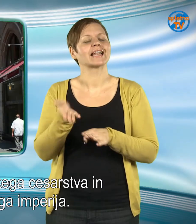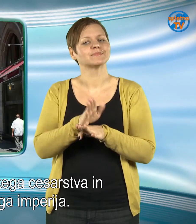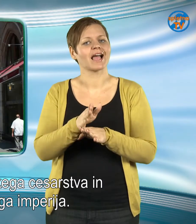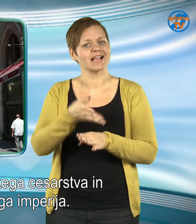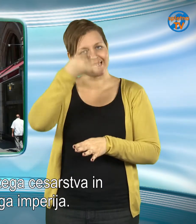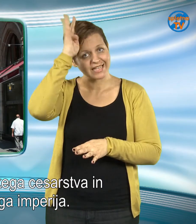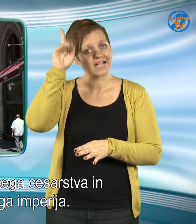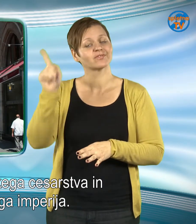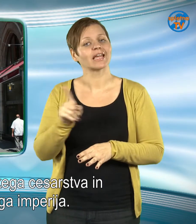imperija.